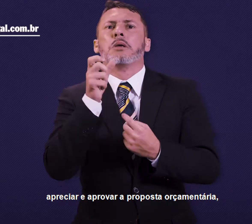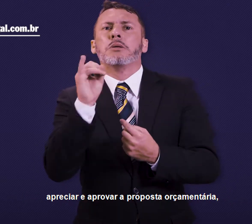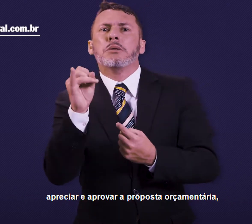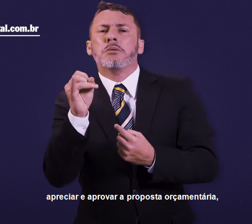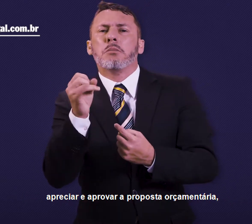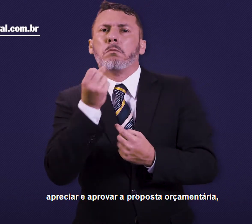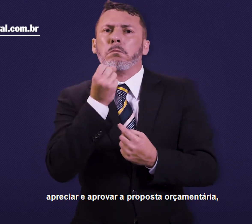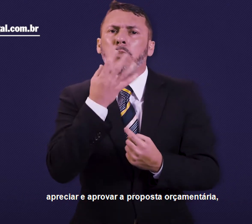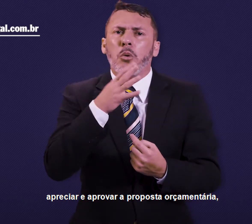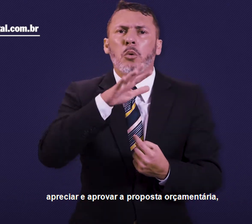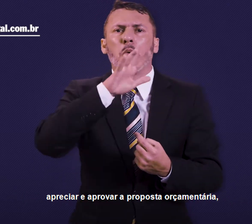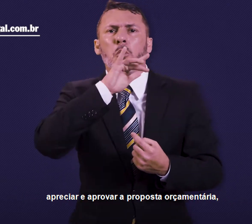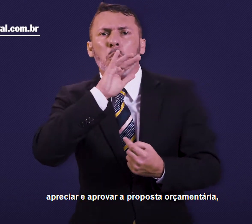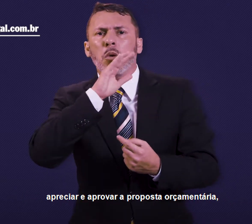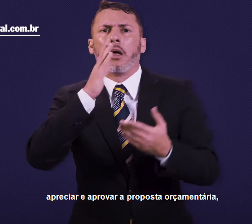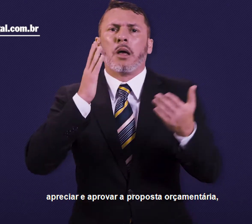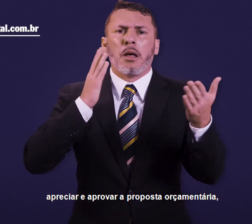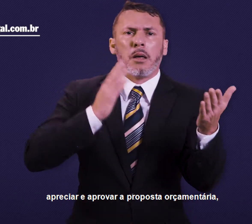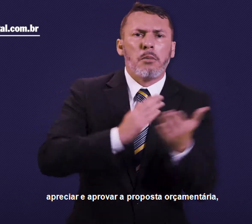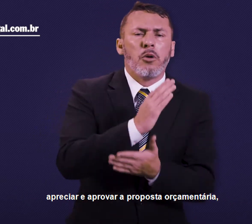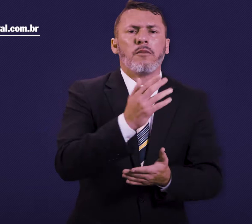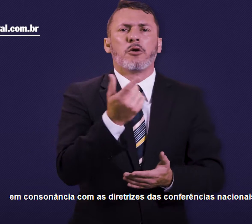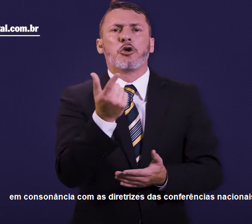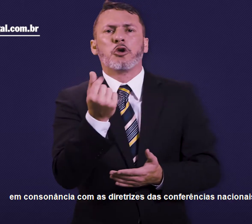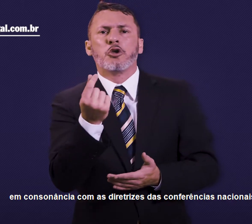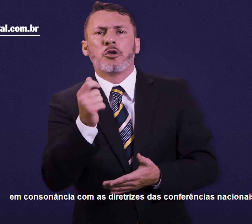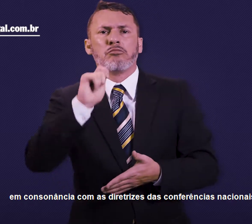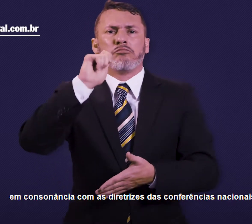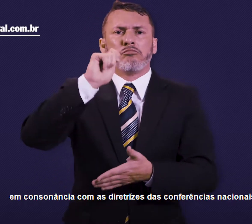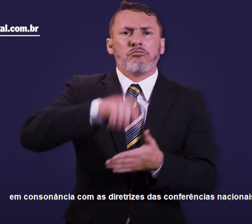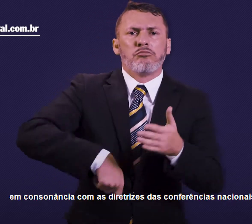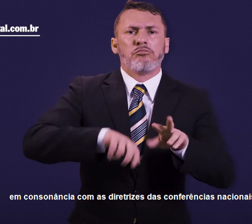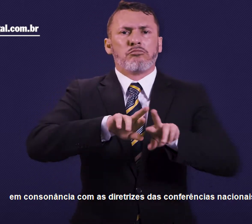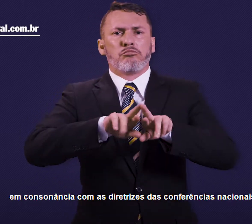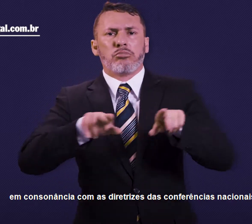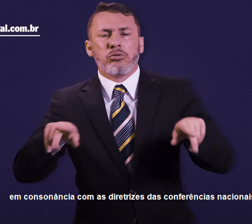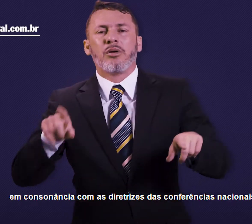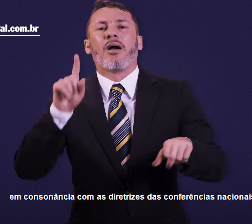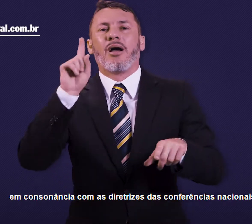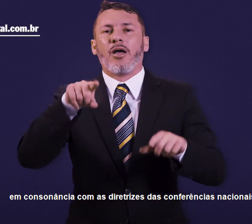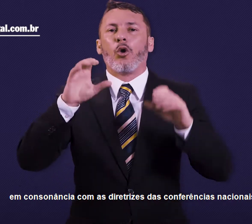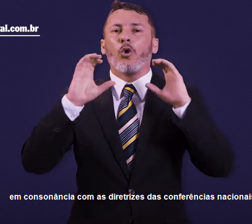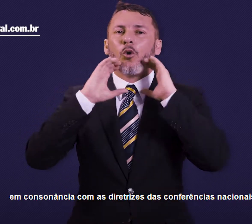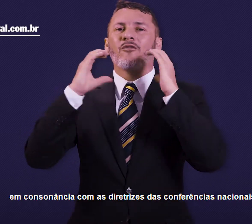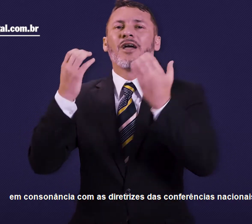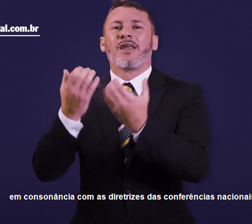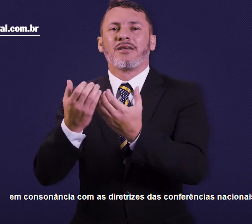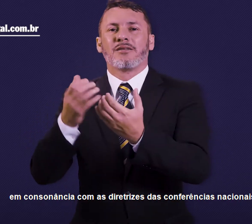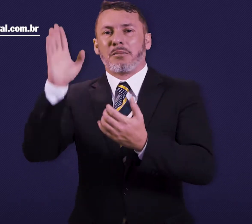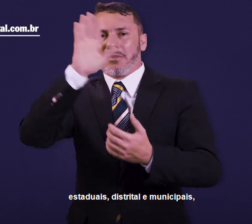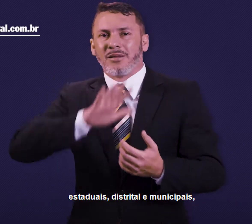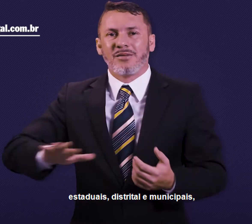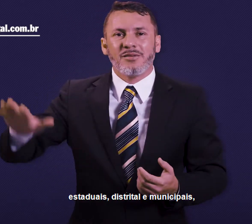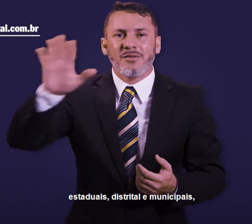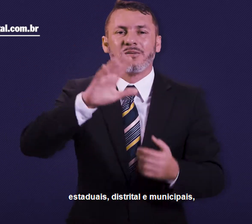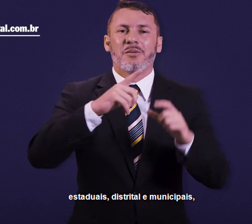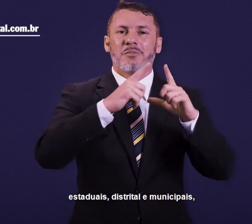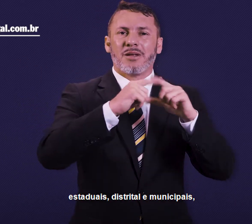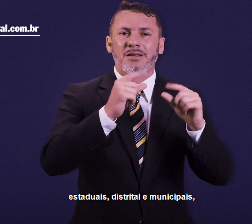e aprovar a proposta orçamentária em consonância com as diretrizes das conferências nacionais, estaduais,